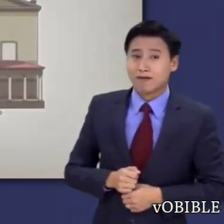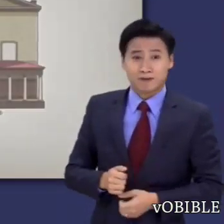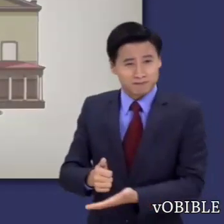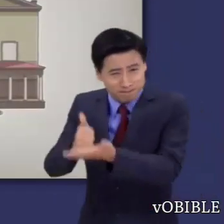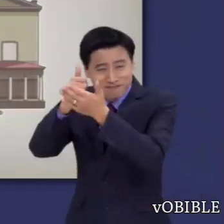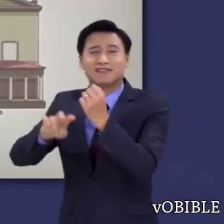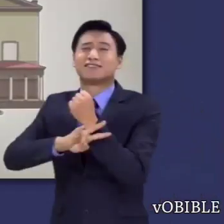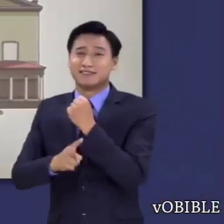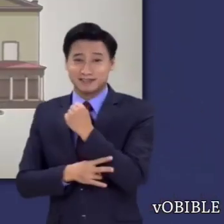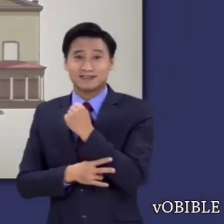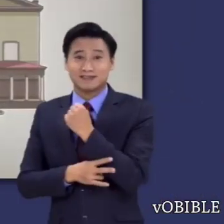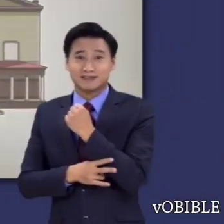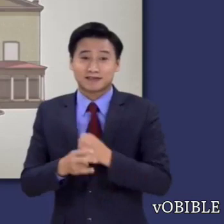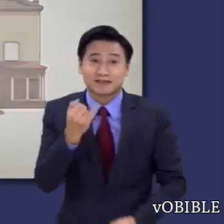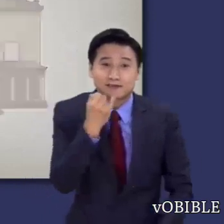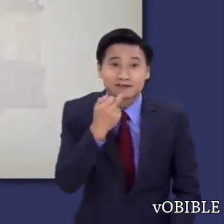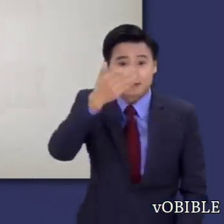尊重当权的政府。